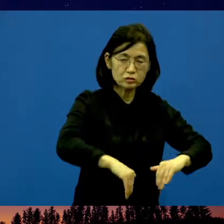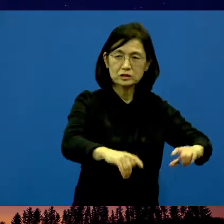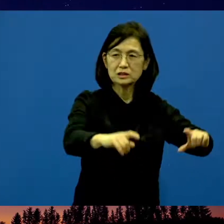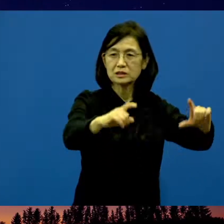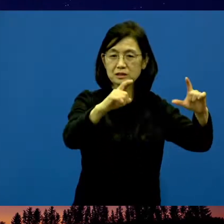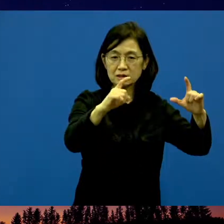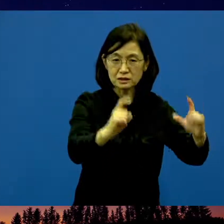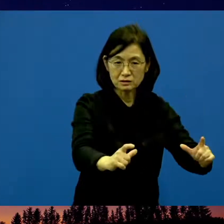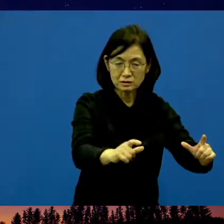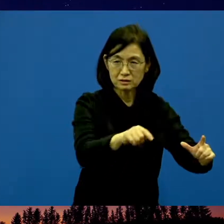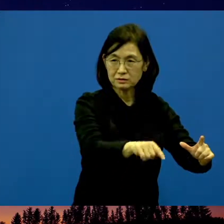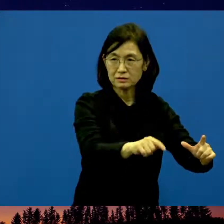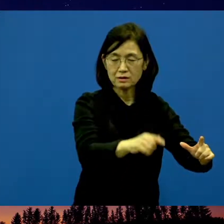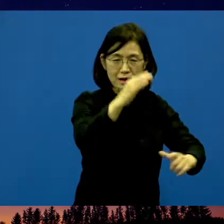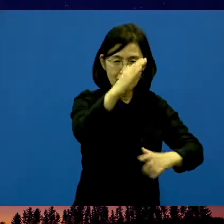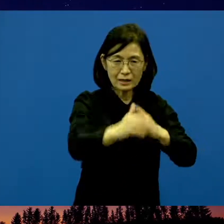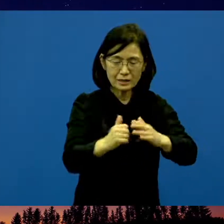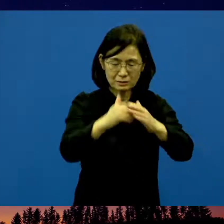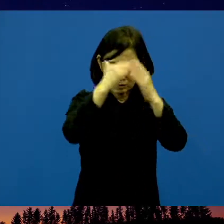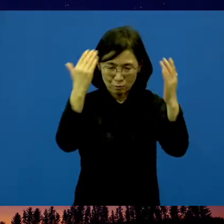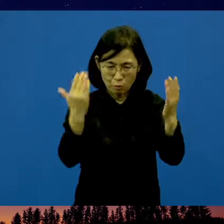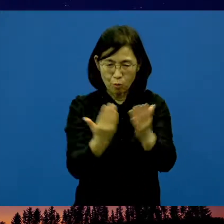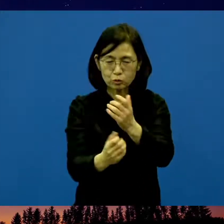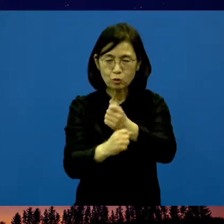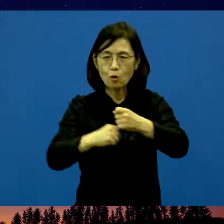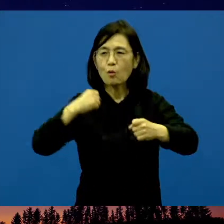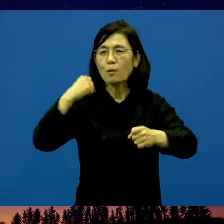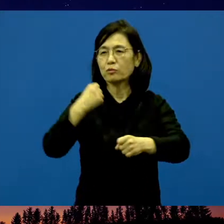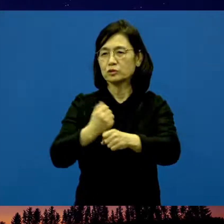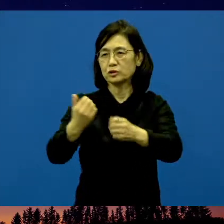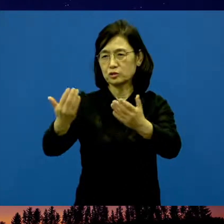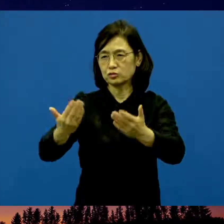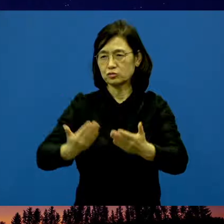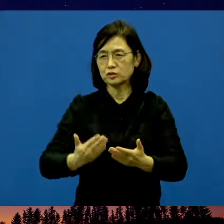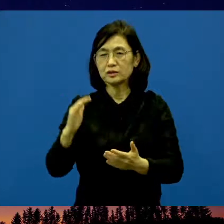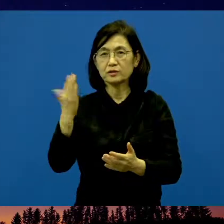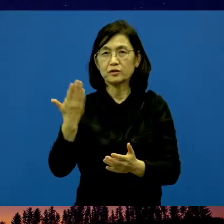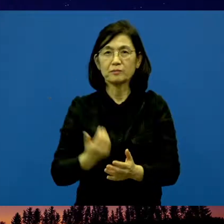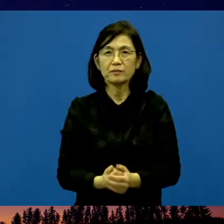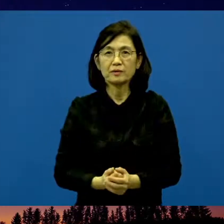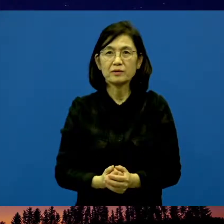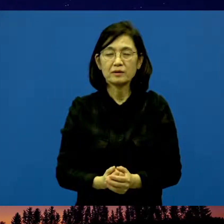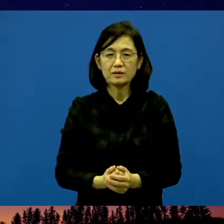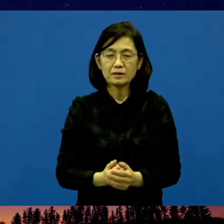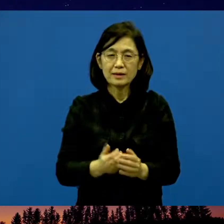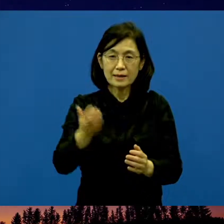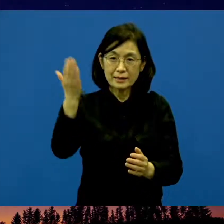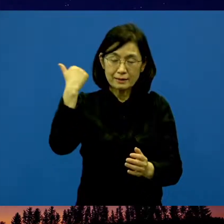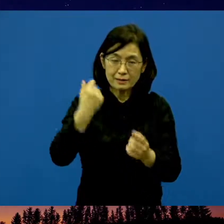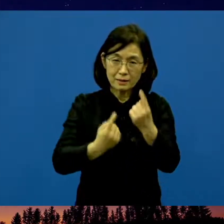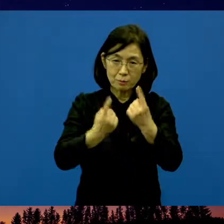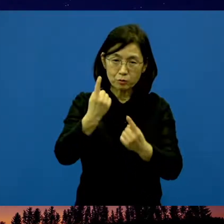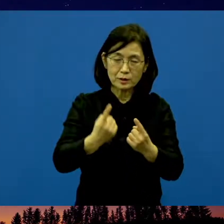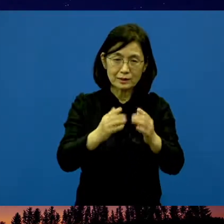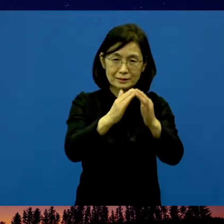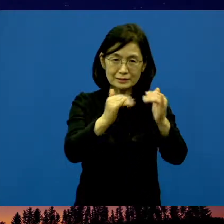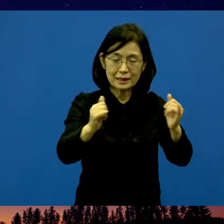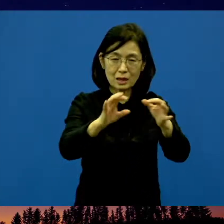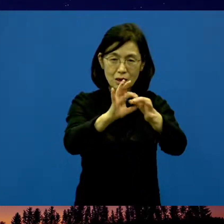하나님 다 끌어올리시는 역사가 일어나는 거죠. 그래서 사람들과 관계도 이전보다 더